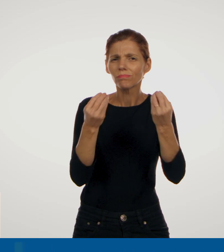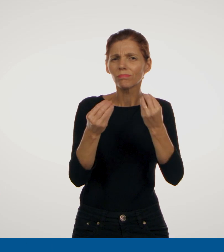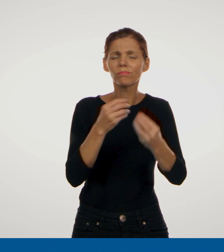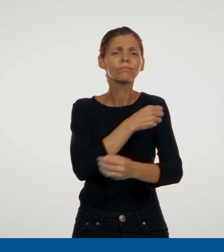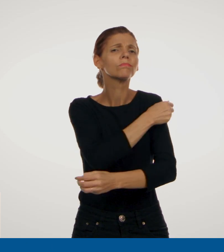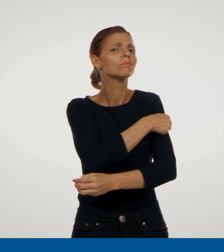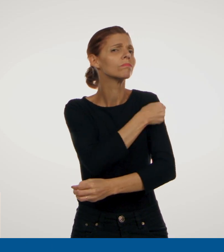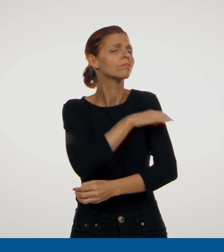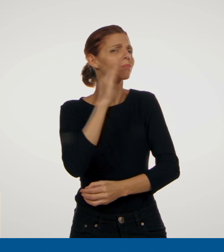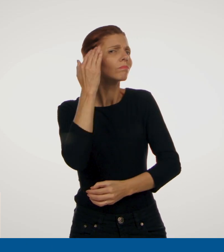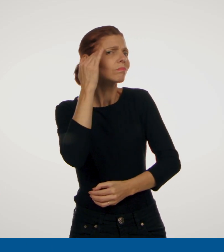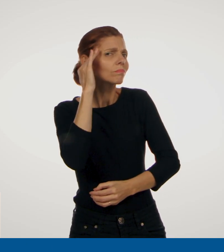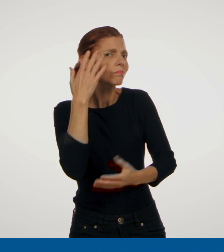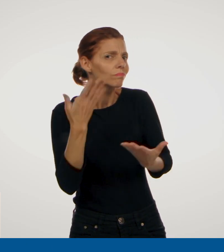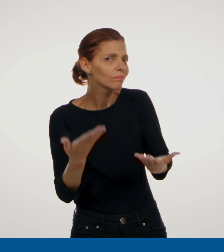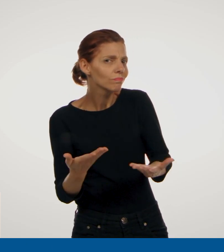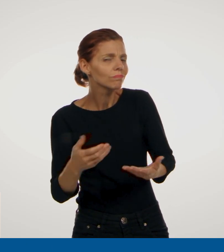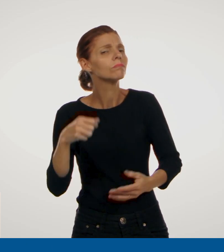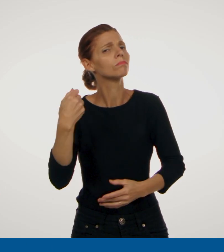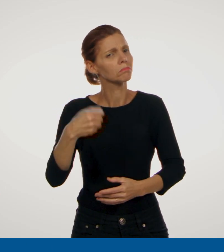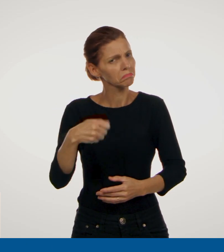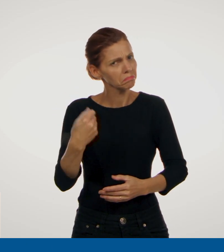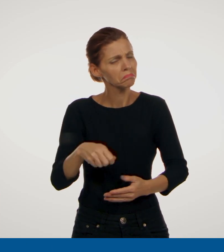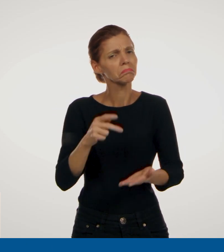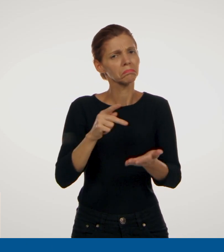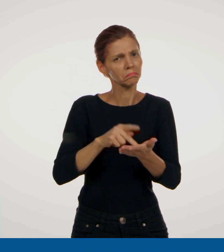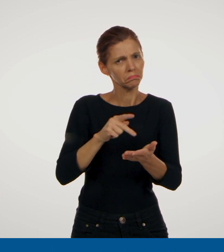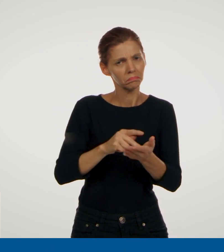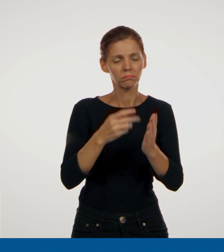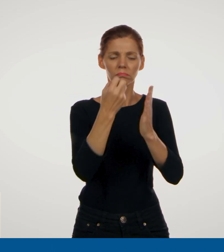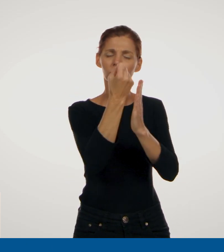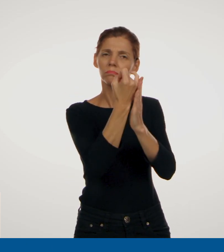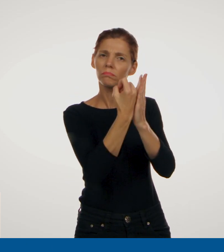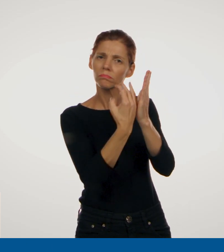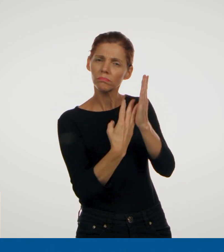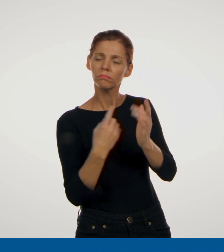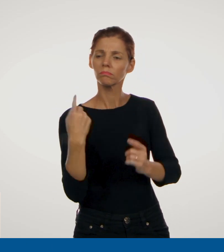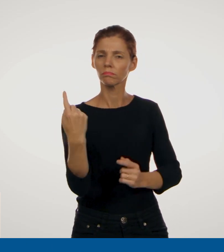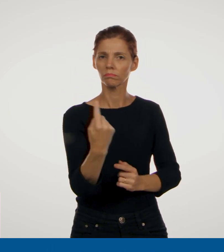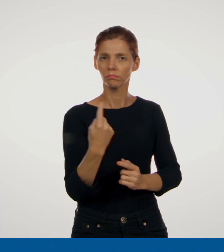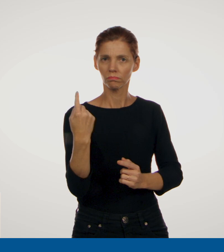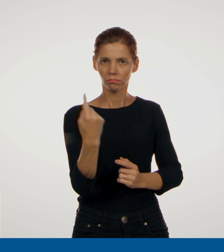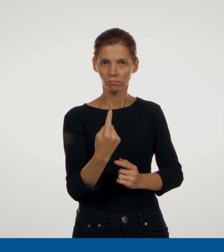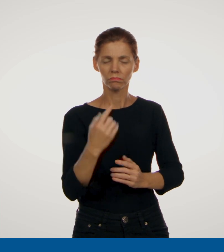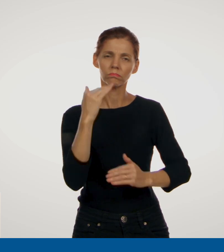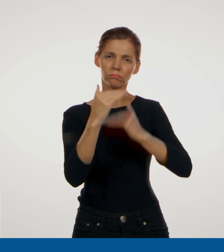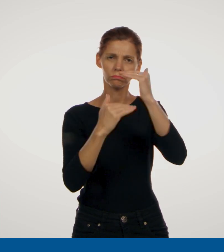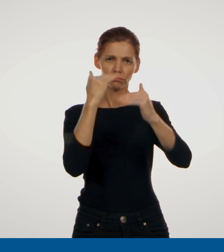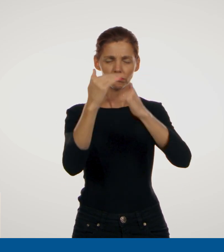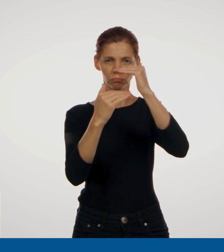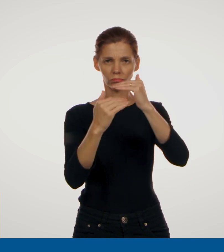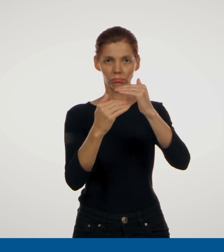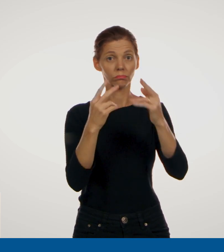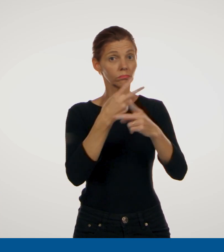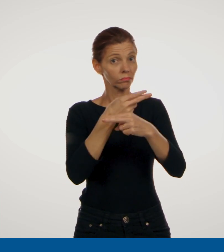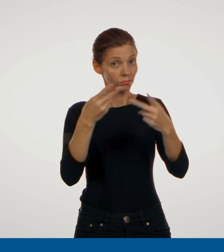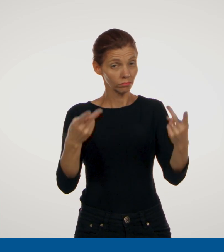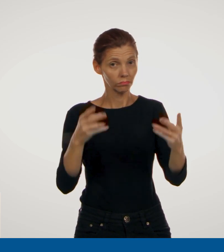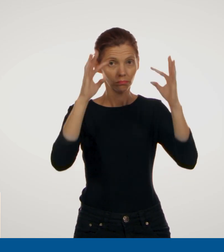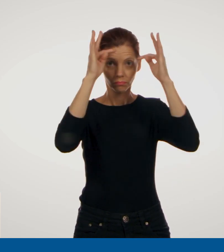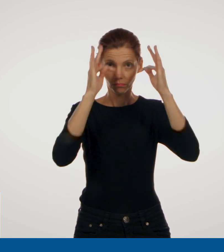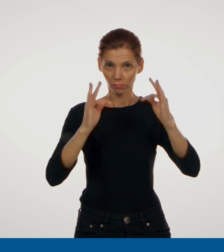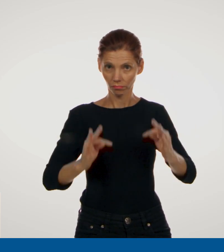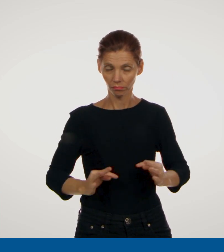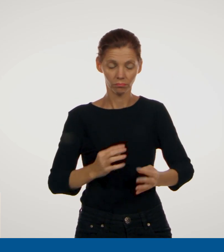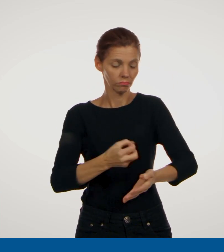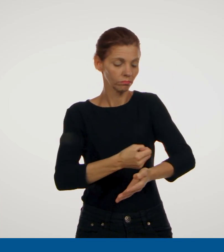Ele coloca sobre a compreensão do aluno, compreensão de suas necessidades, suas características individuais e seu desenvolvimento